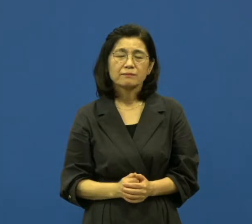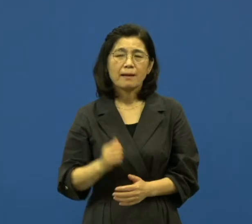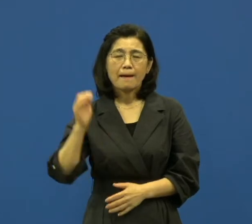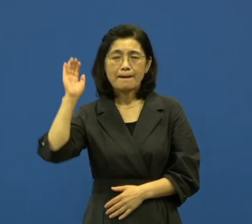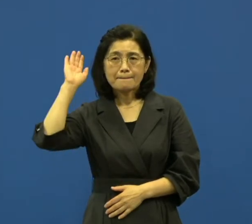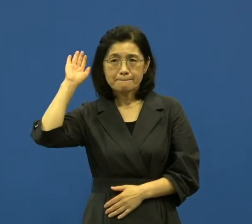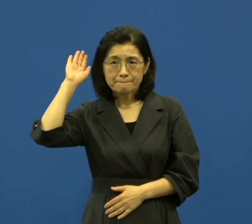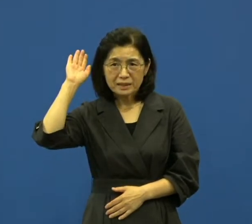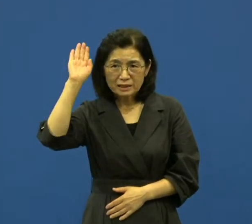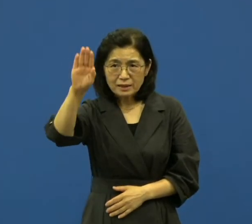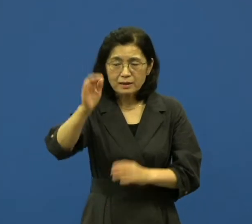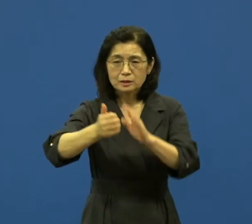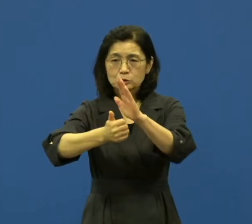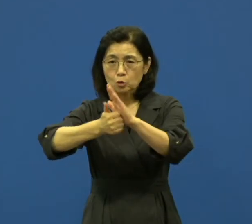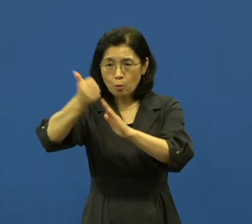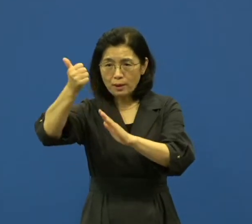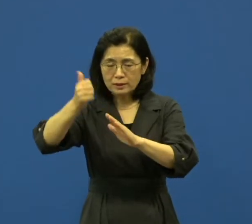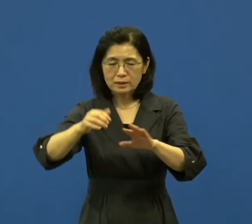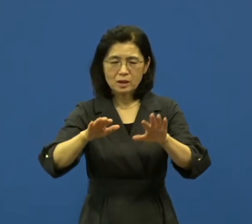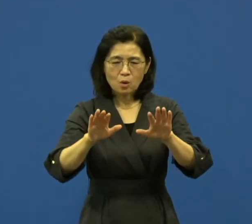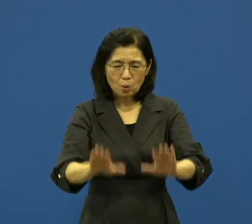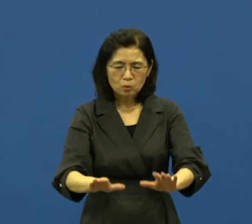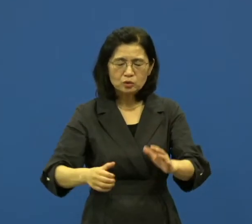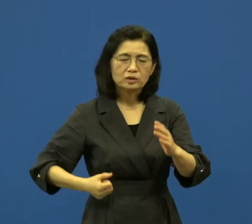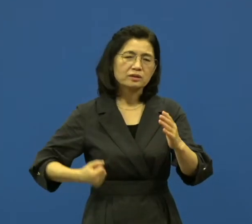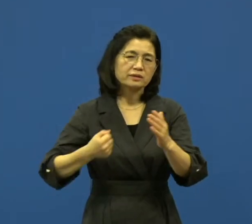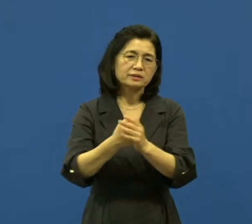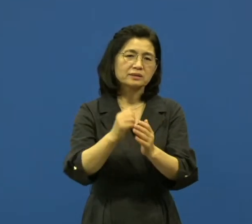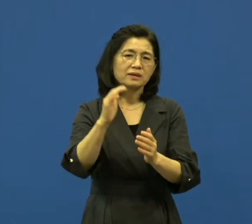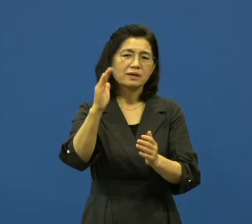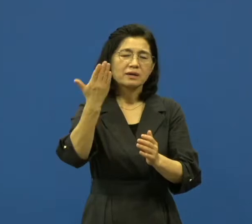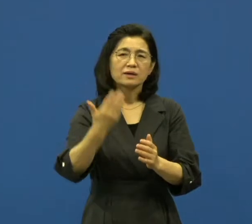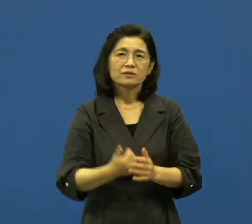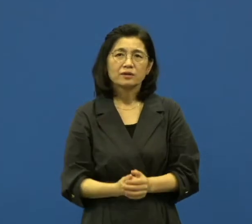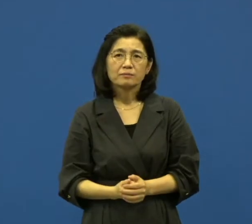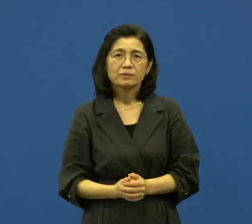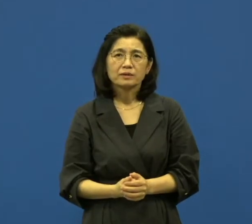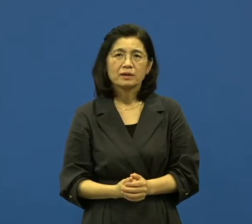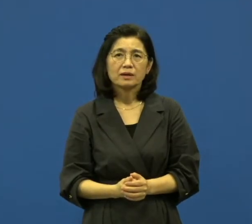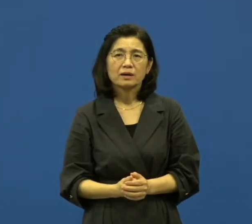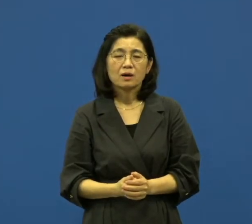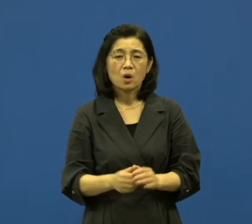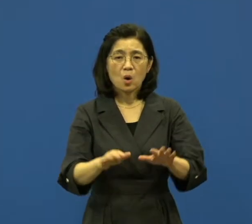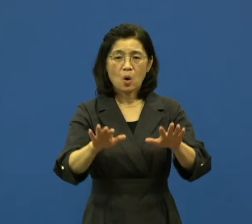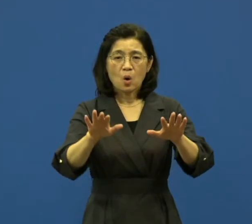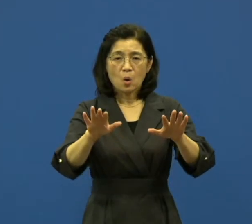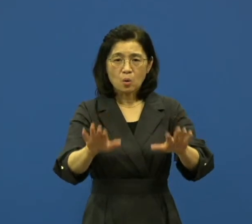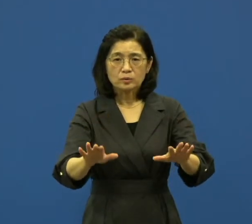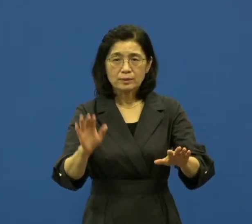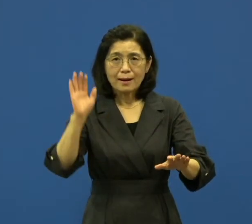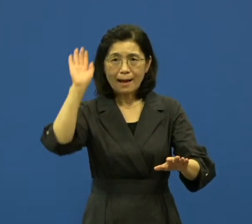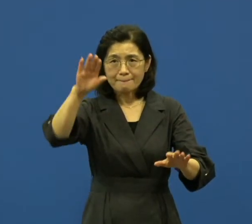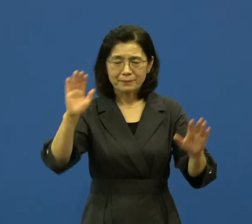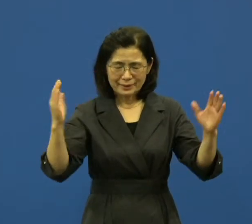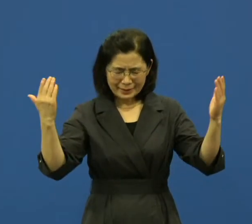거예요. 그 미래가 확실하면 오늘 죽을 힘을 다해 살아요.